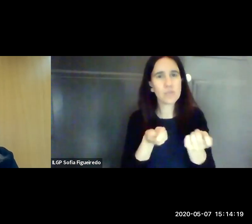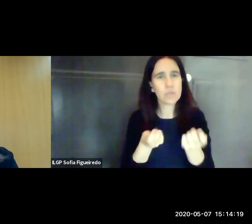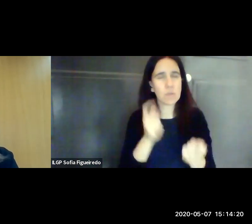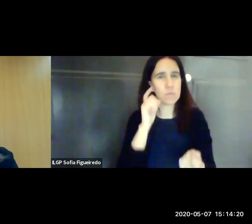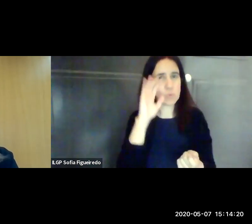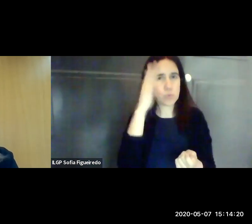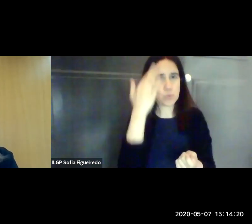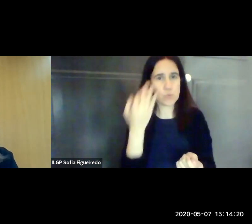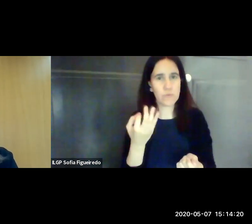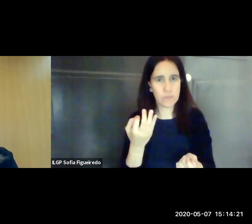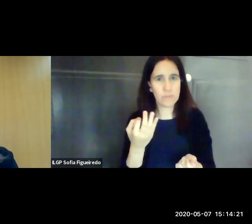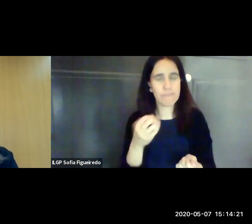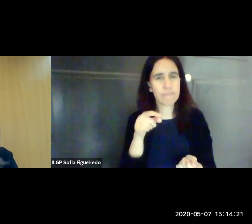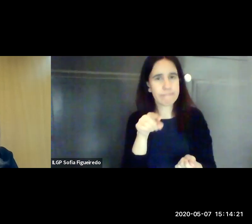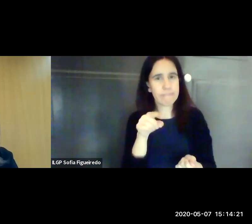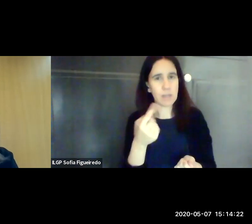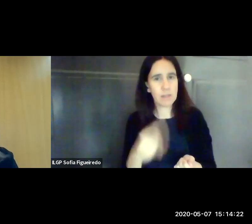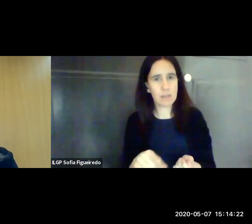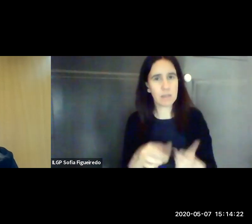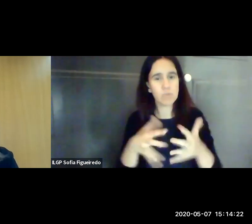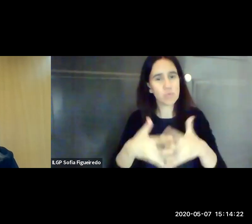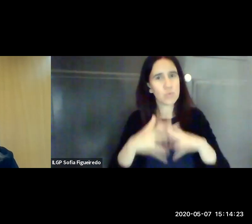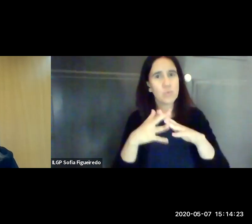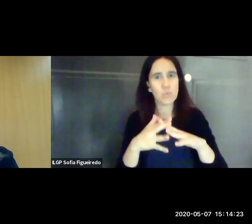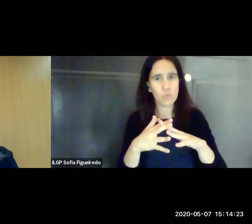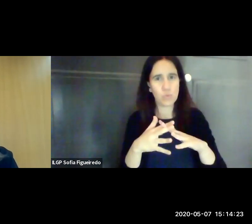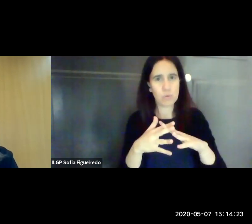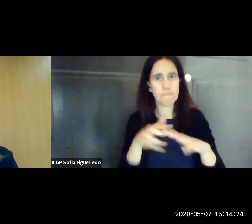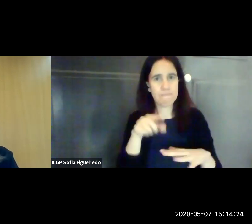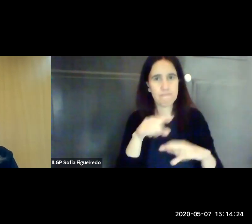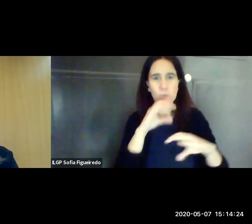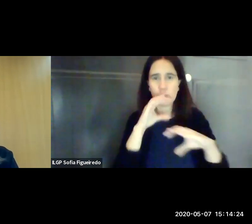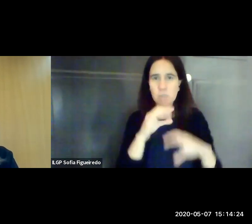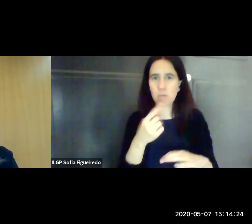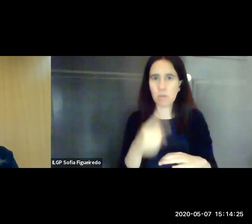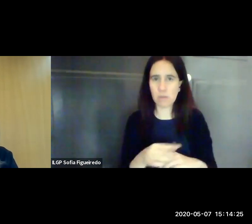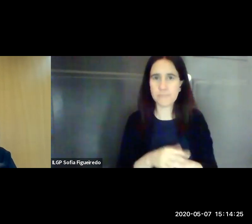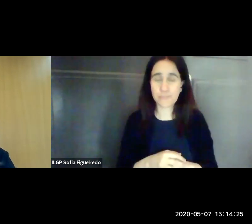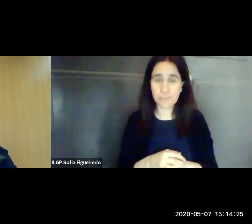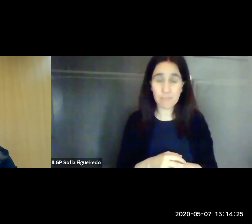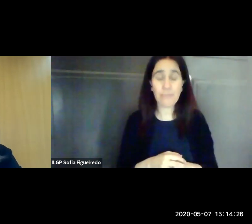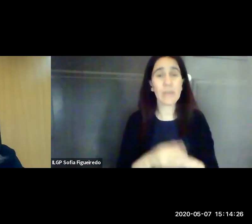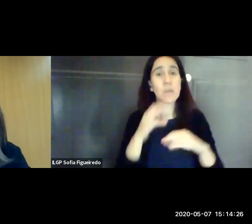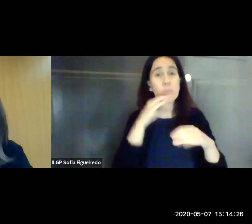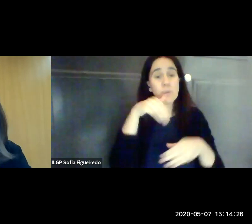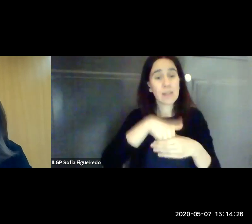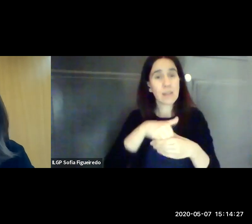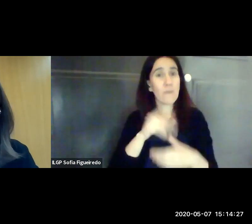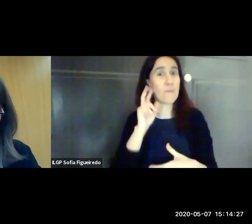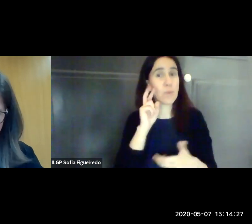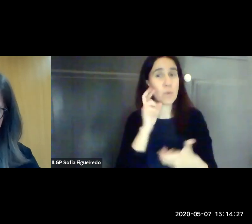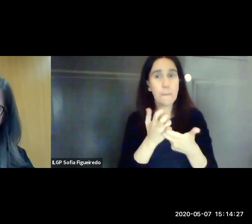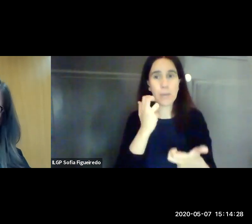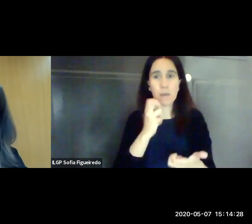importante ter aqui uma estrutura nestas comunicações. Valorizar a comunicação interna pode ser encarado,